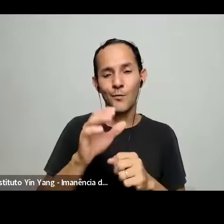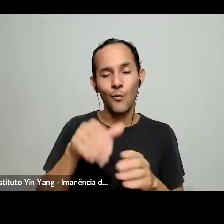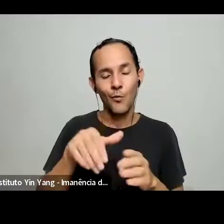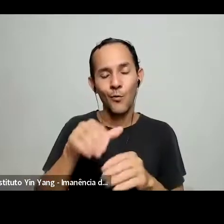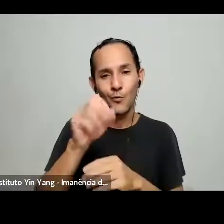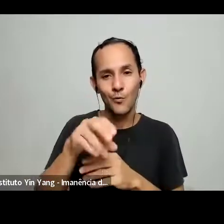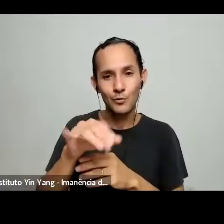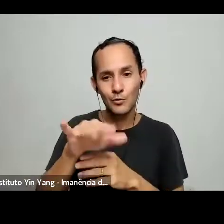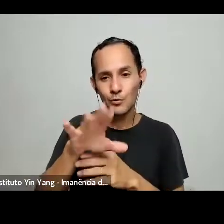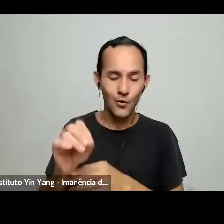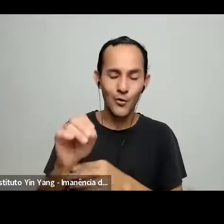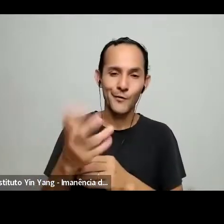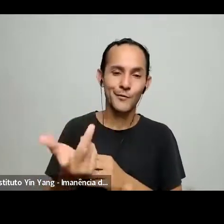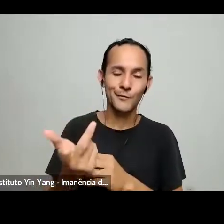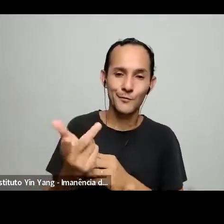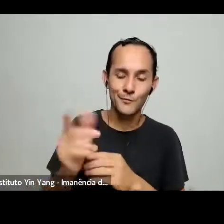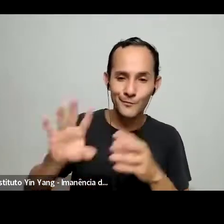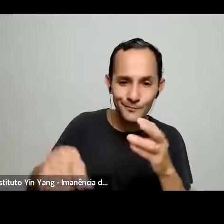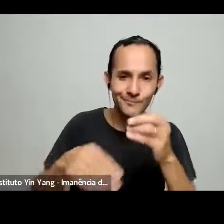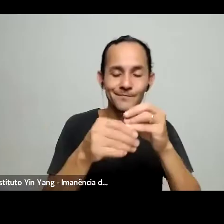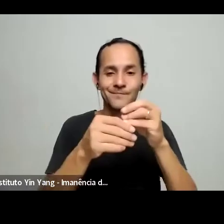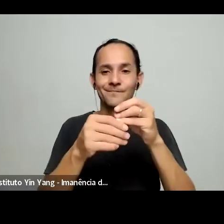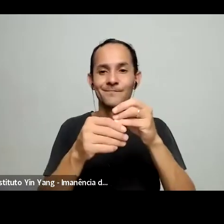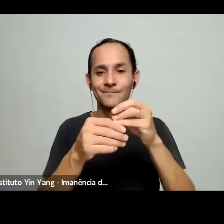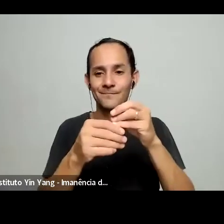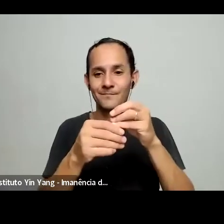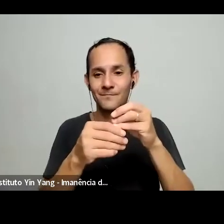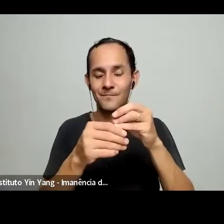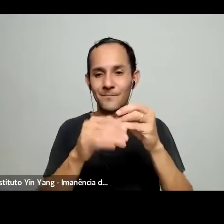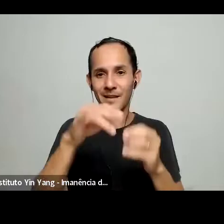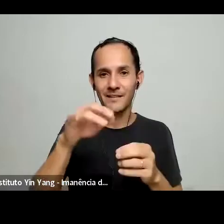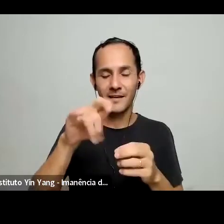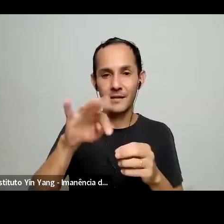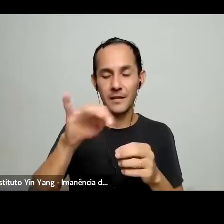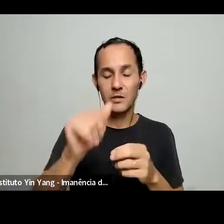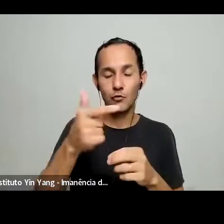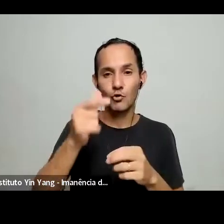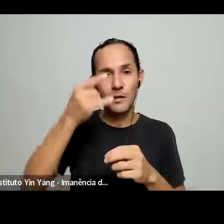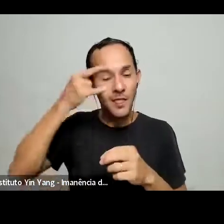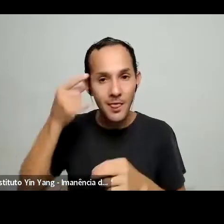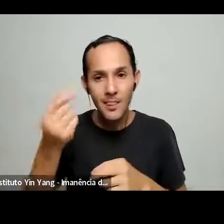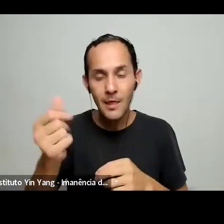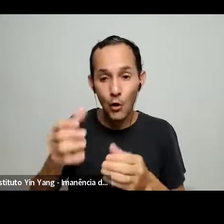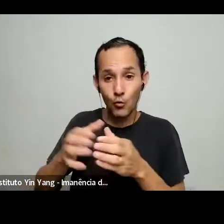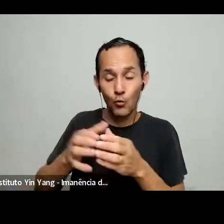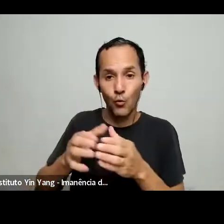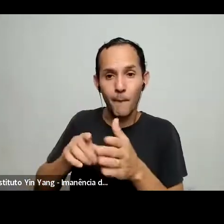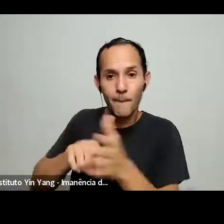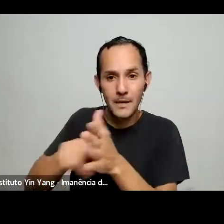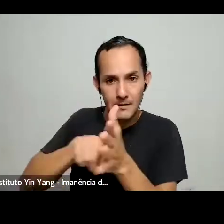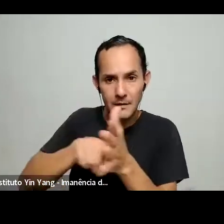Brasileiro de Saúde Integrativa, ele é uma organização sem fins lucrativos, ele é uma rede de pesquisadores, né, a